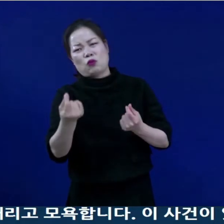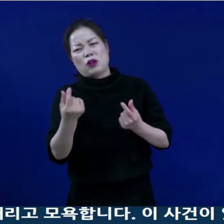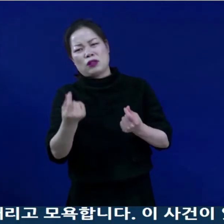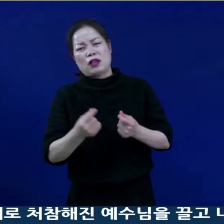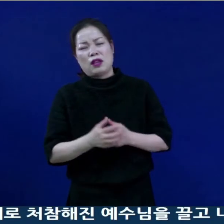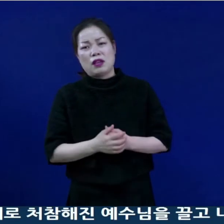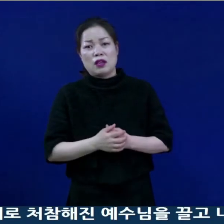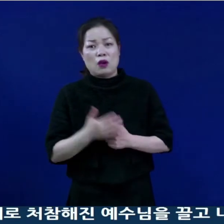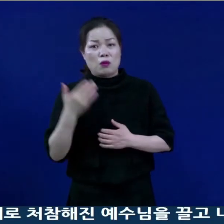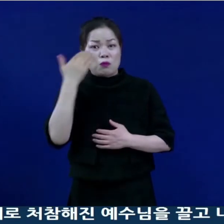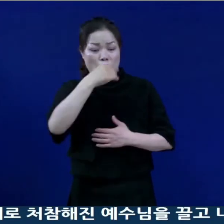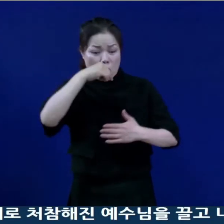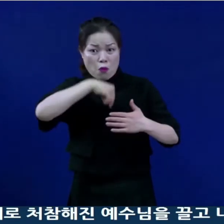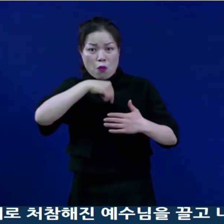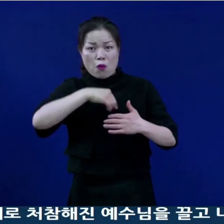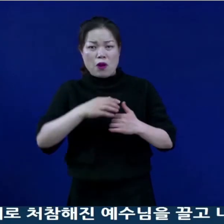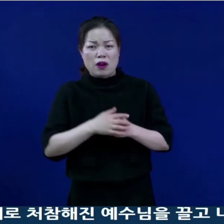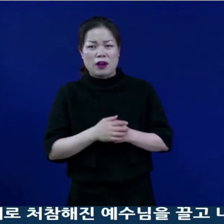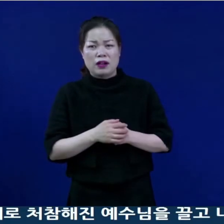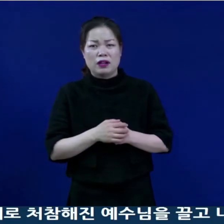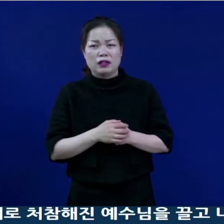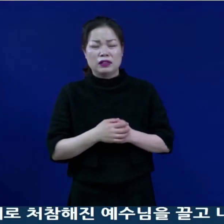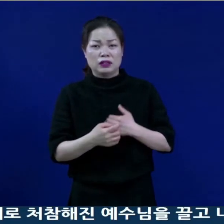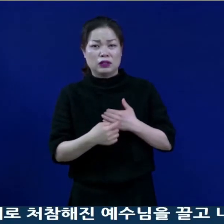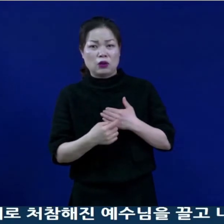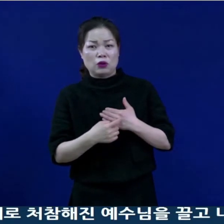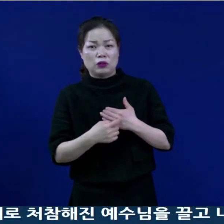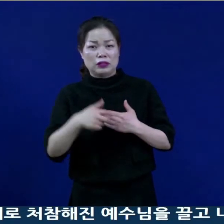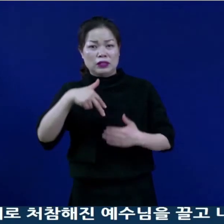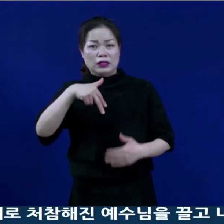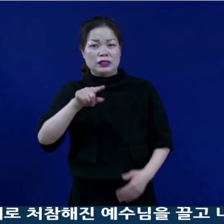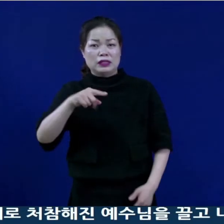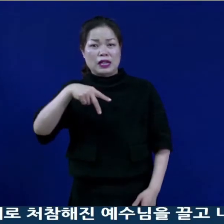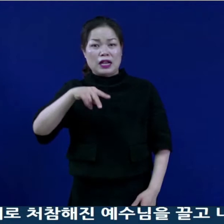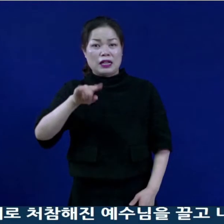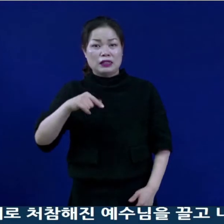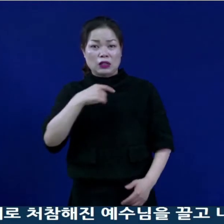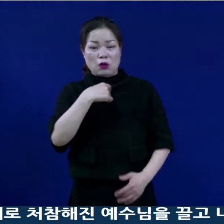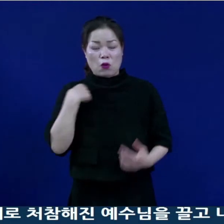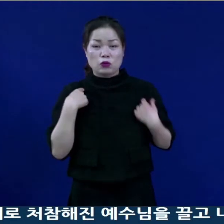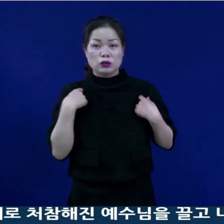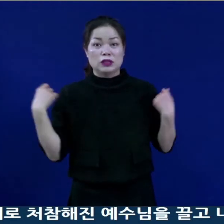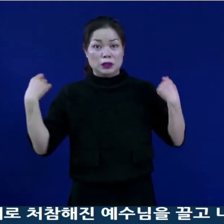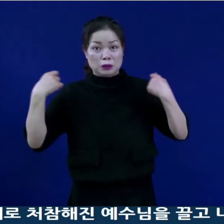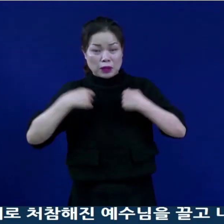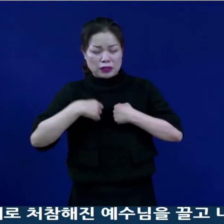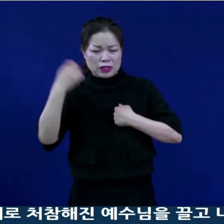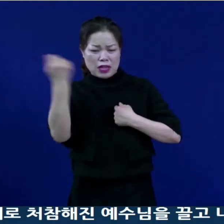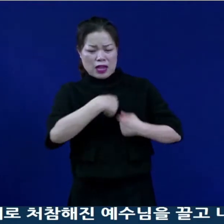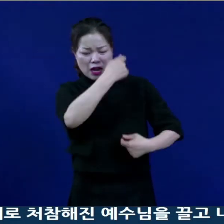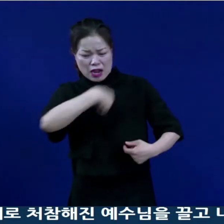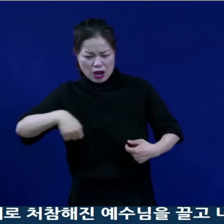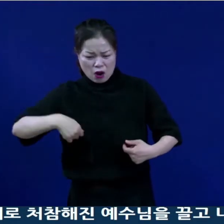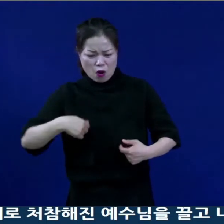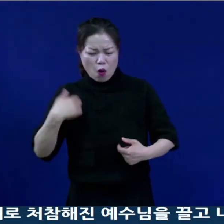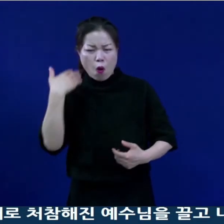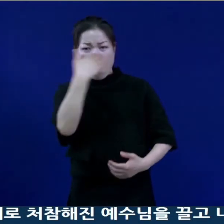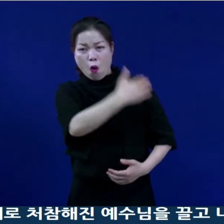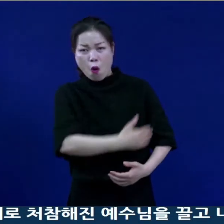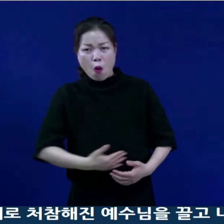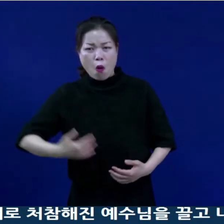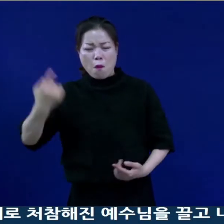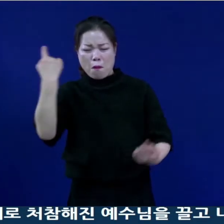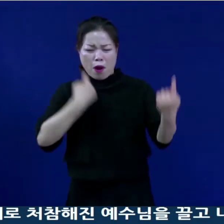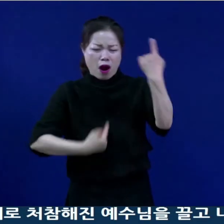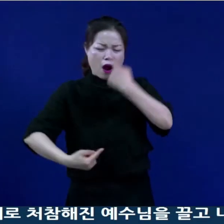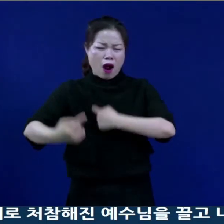그리고 그 몸 속에는 비록 겉은 자색 옷이 있지만 채찍 때문에 그 온몸이